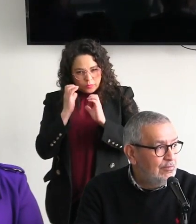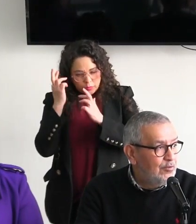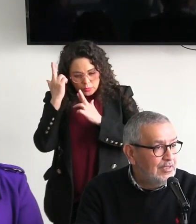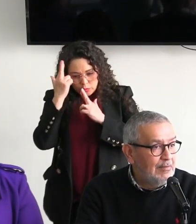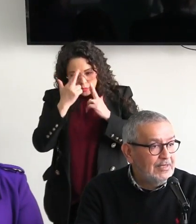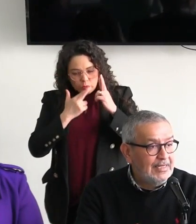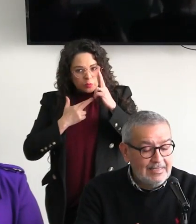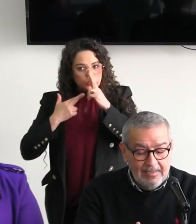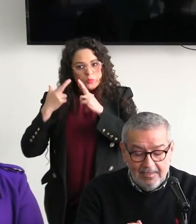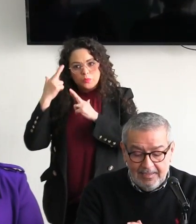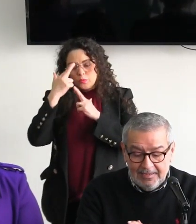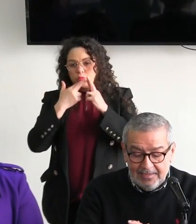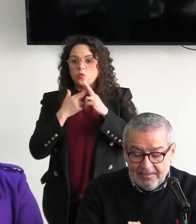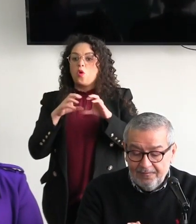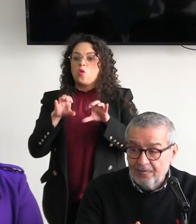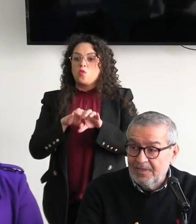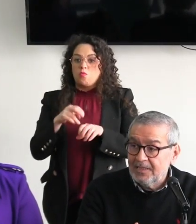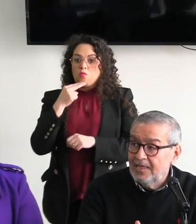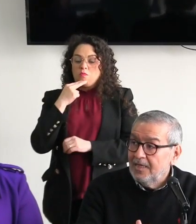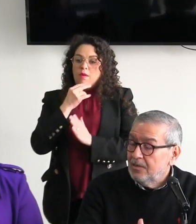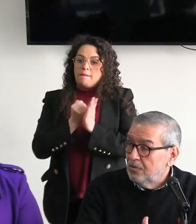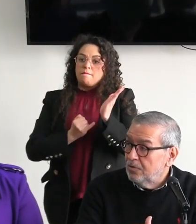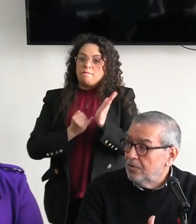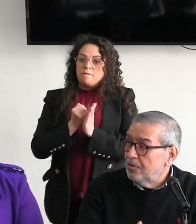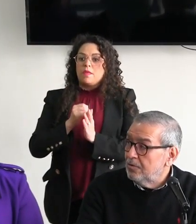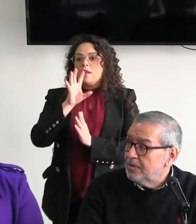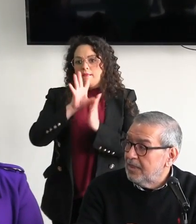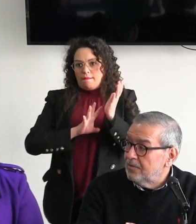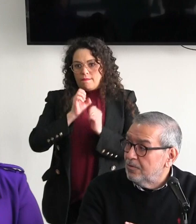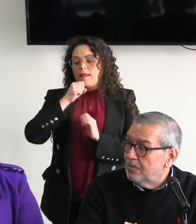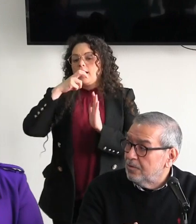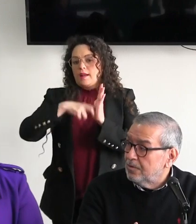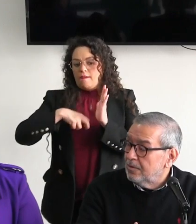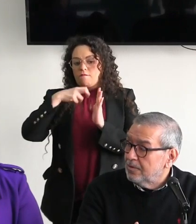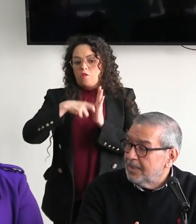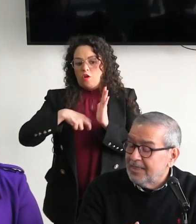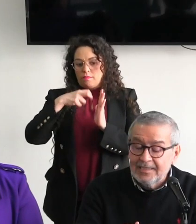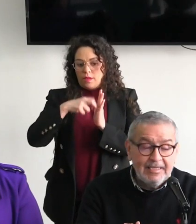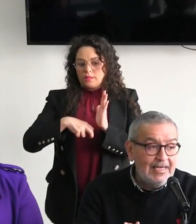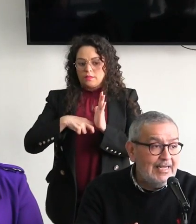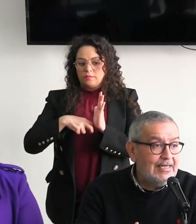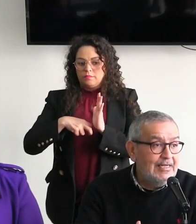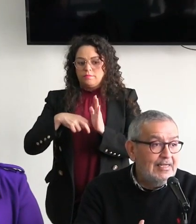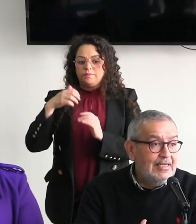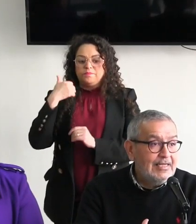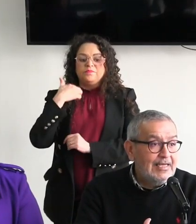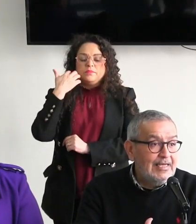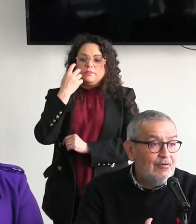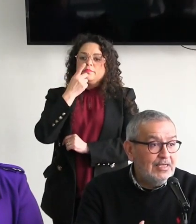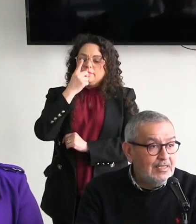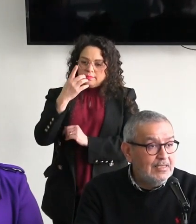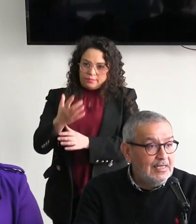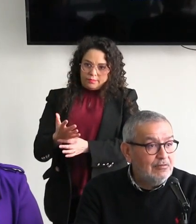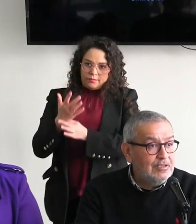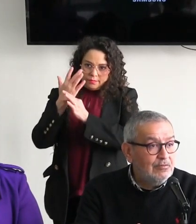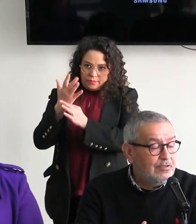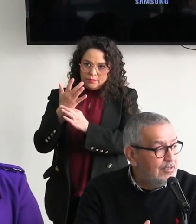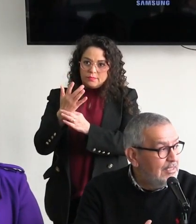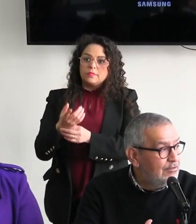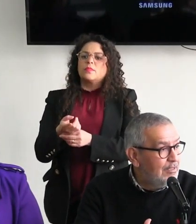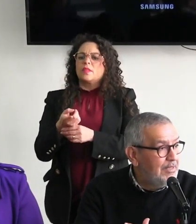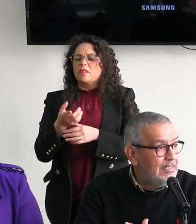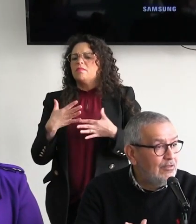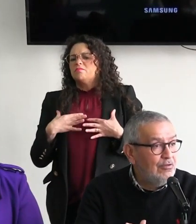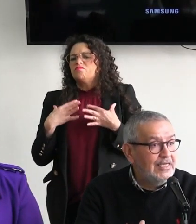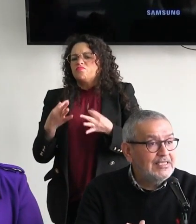caso poder aplicar estas reformas. No quiero dejar de señalar que el origen de la Constitución